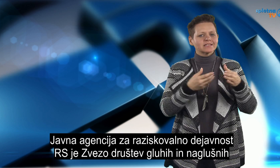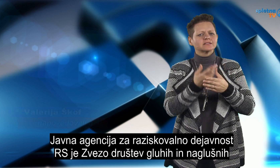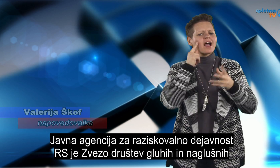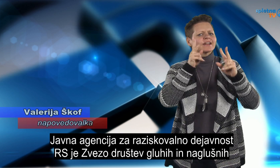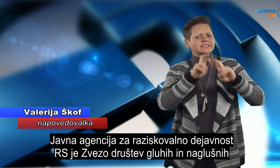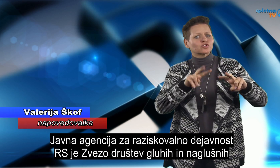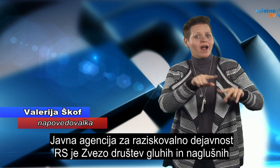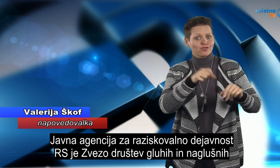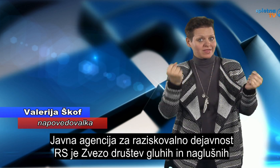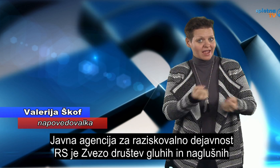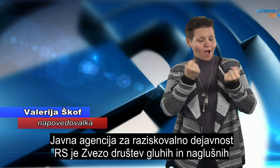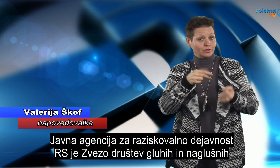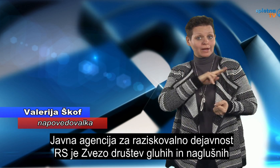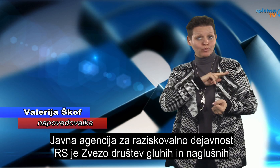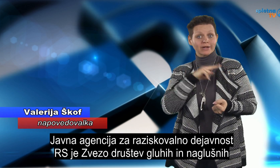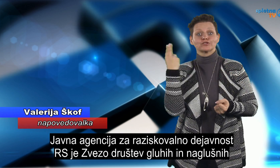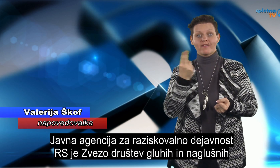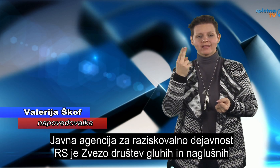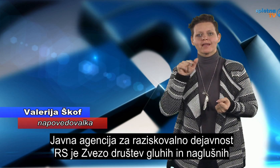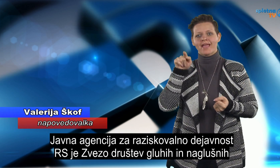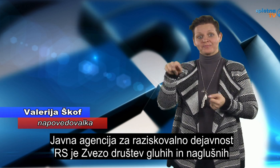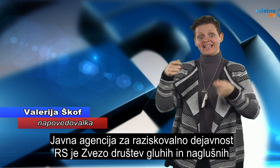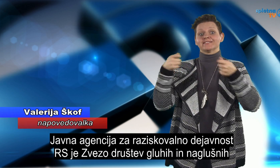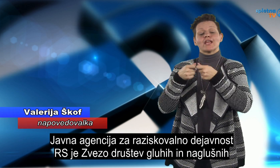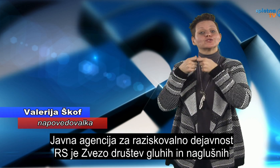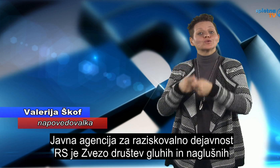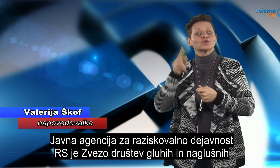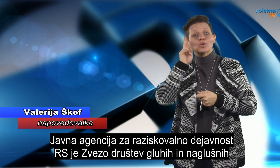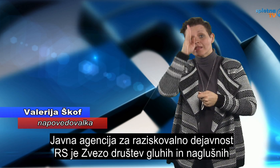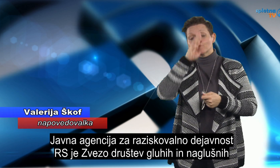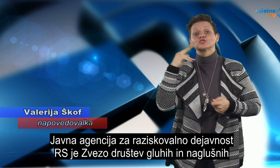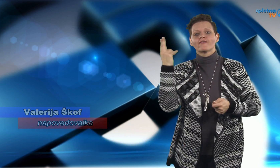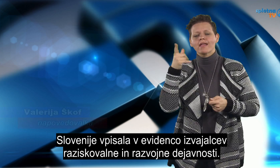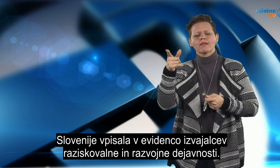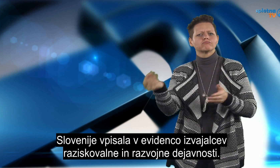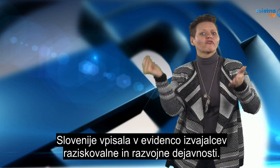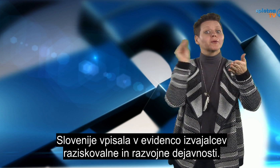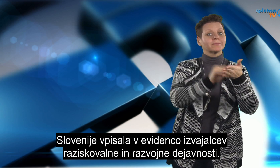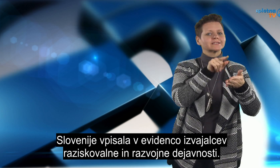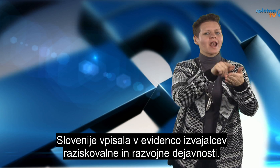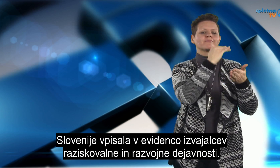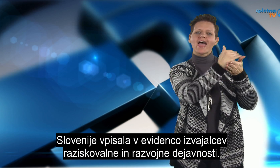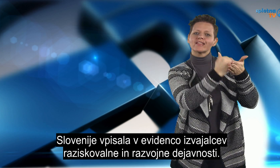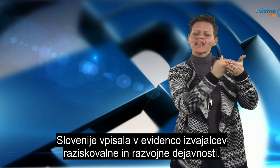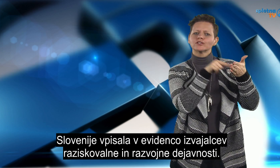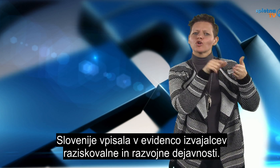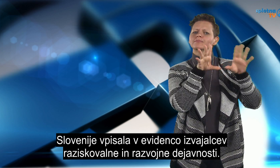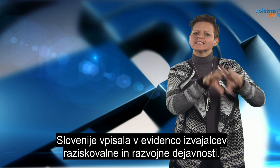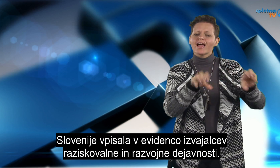Javna agencija za raziskovalno dejavnost Republike Slovenije je Zvezo društev gluhih in naglušnih Slovenije vpisala